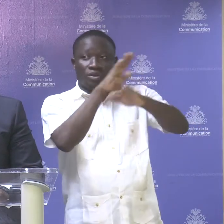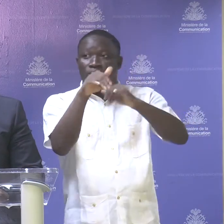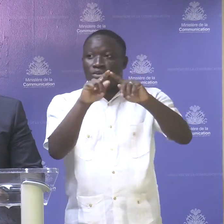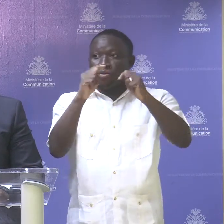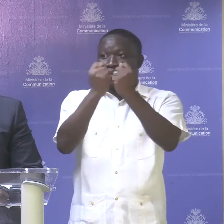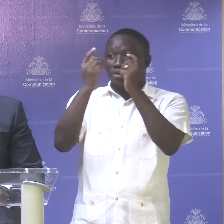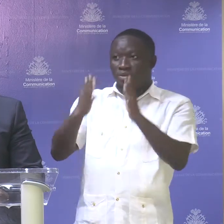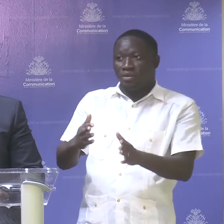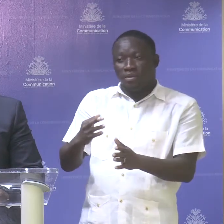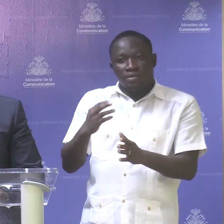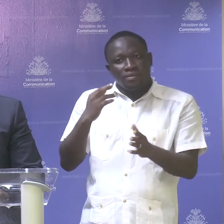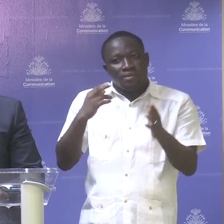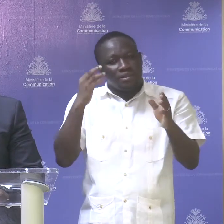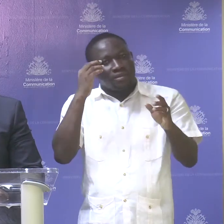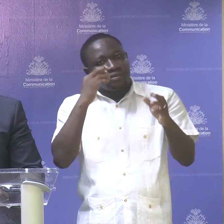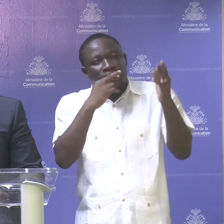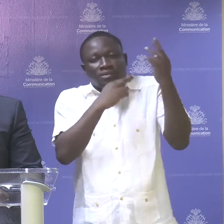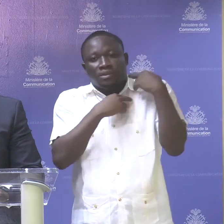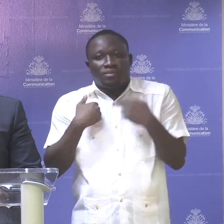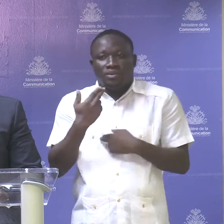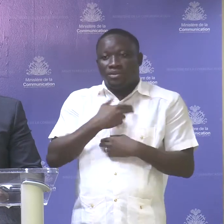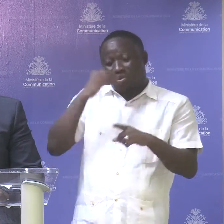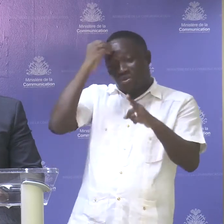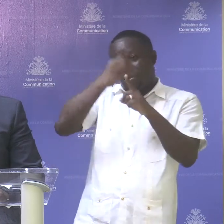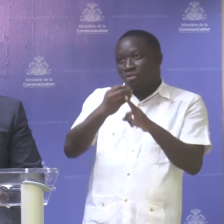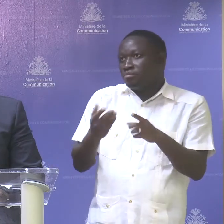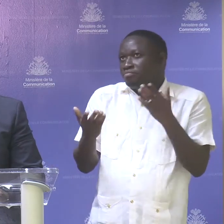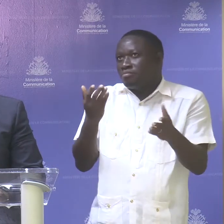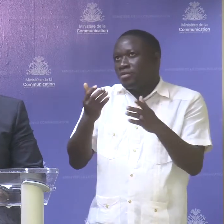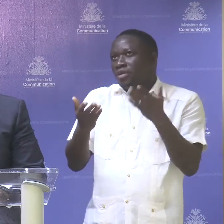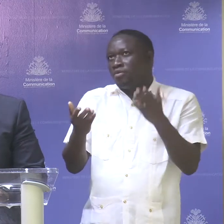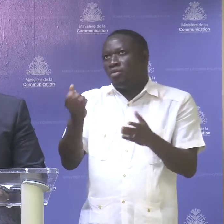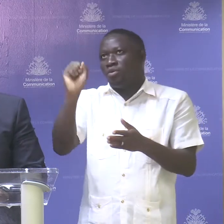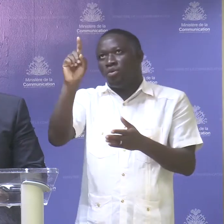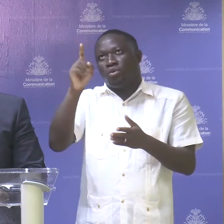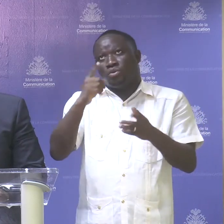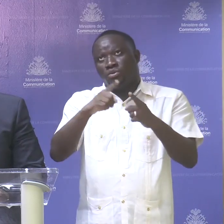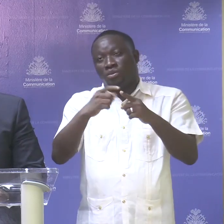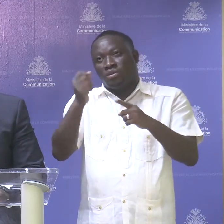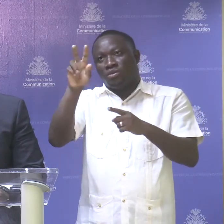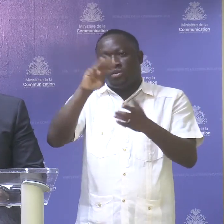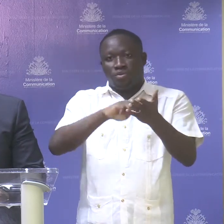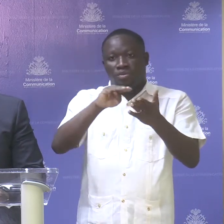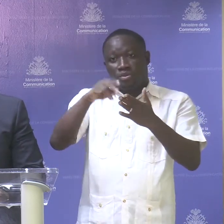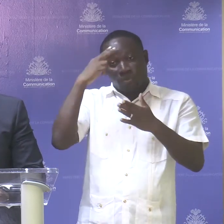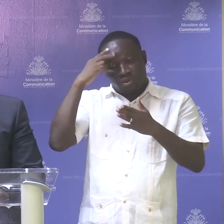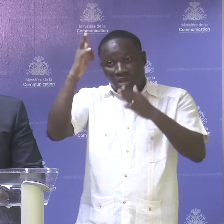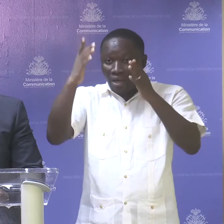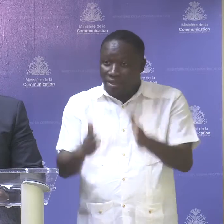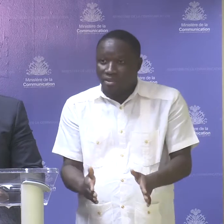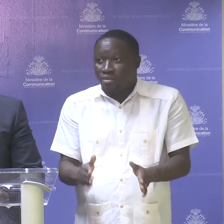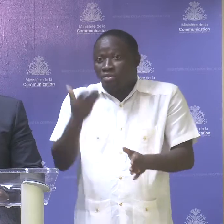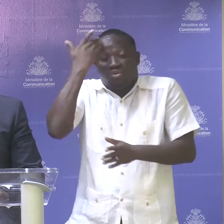c'est préoccupation. Non. C'est ça le plus important pour nous. Il y a 11 à 12 millions haïtiens qui existe dans le pays, pour jusqu'à maintenant